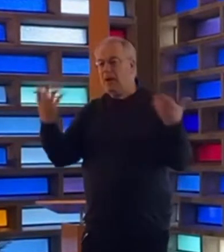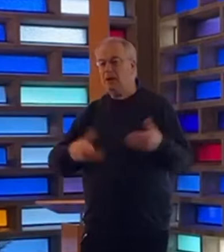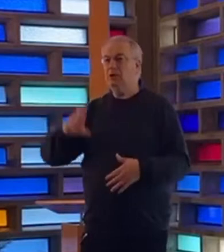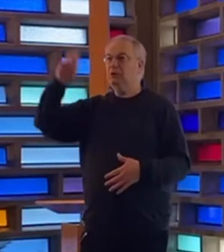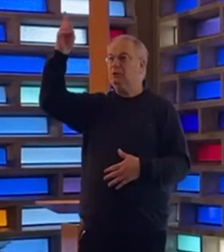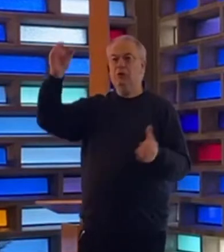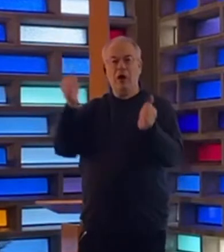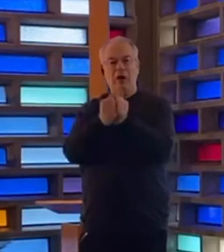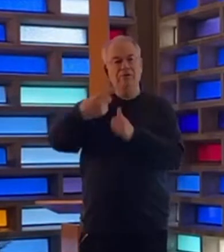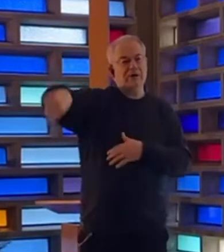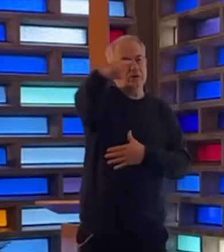nous.